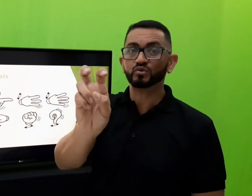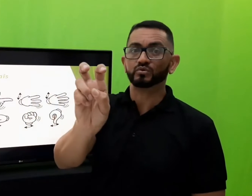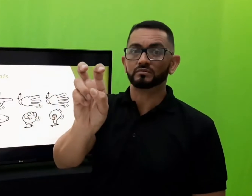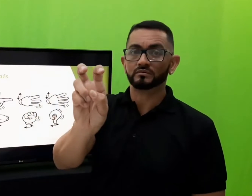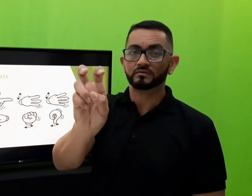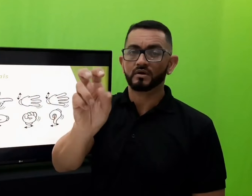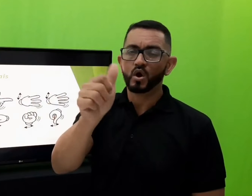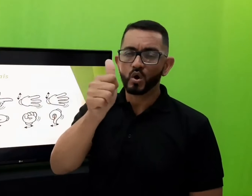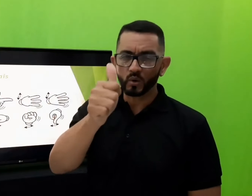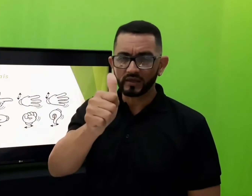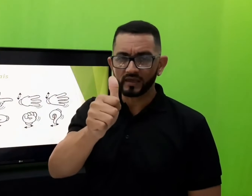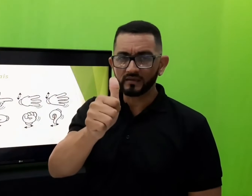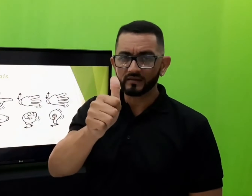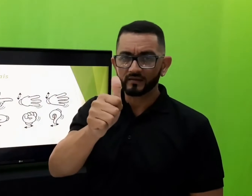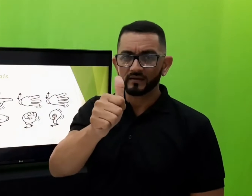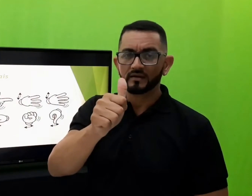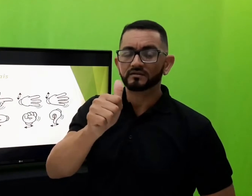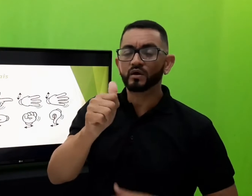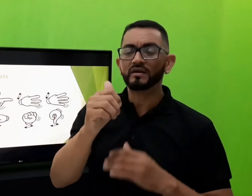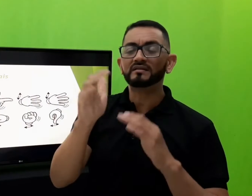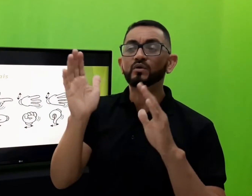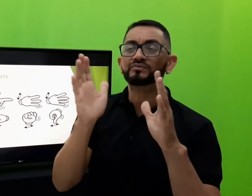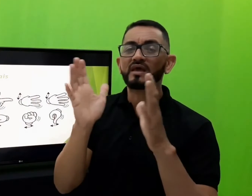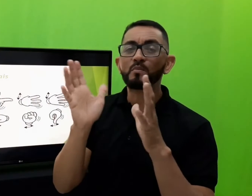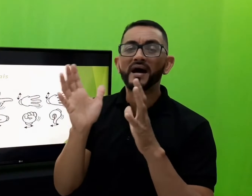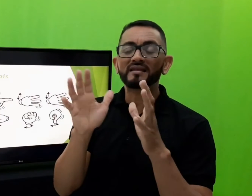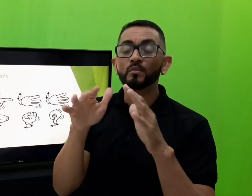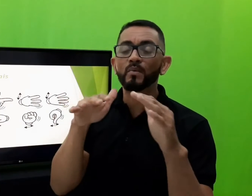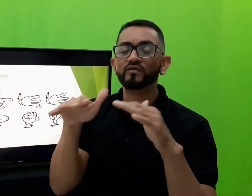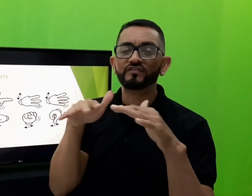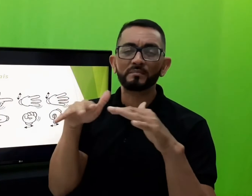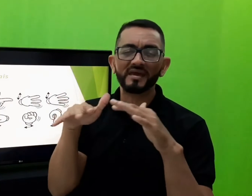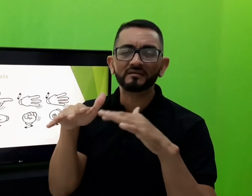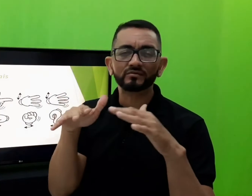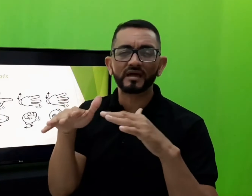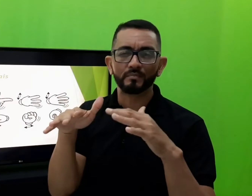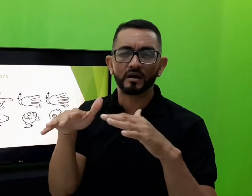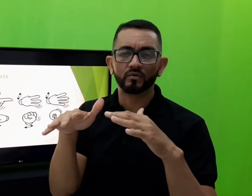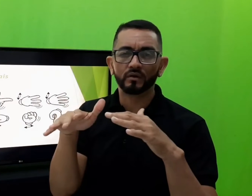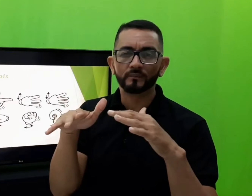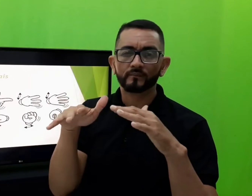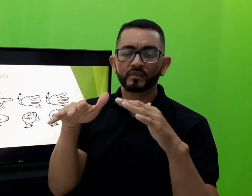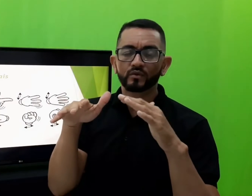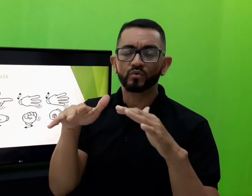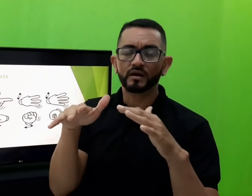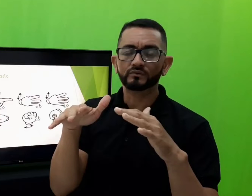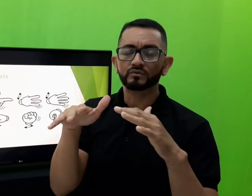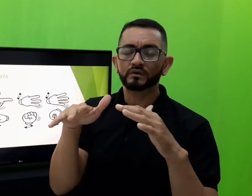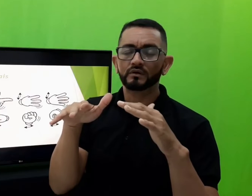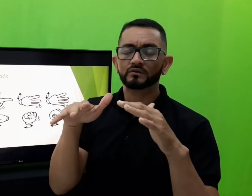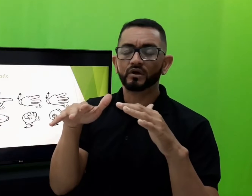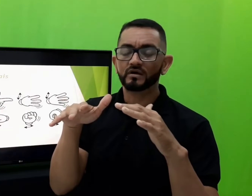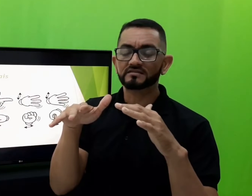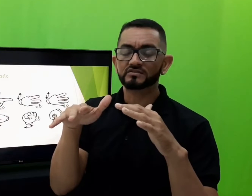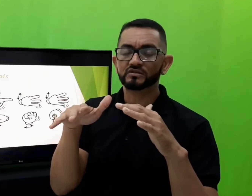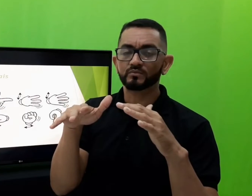15º. Ok? Então ele não tem um movimento na mão quando nós